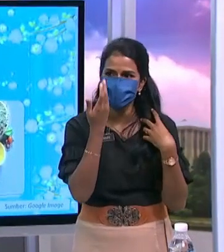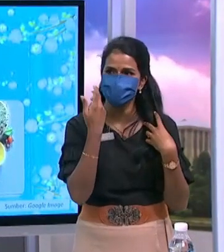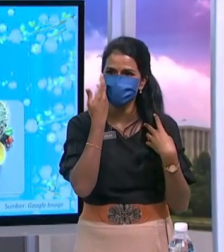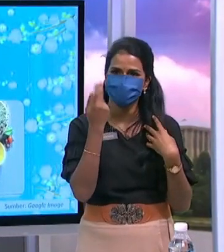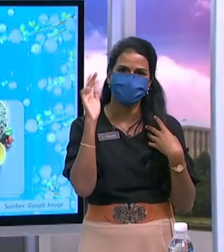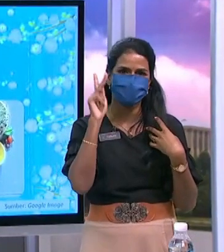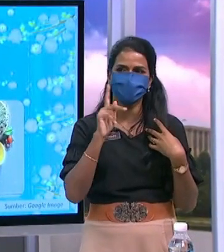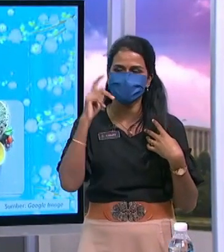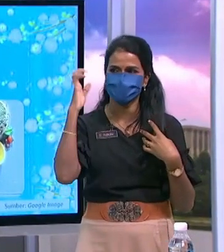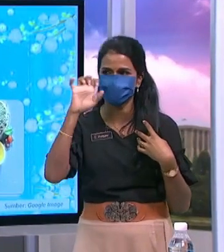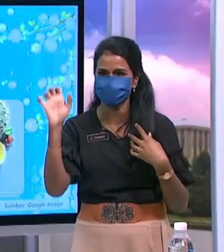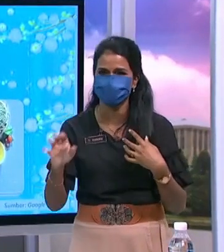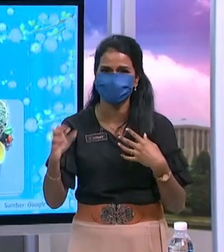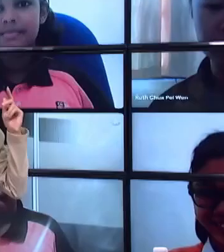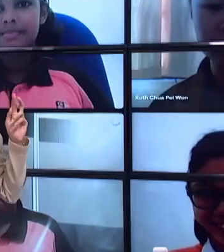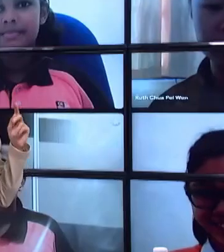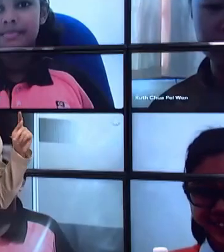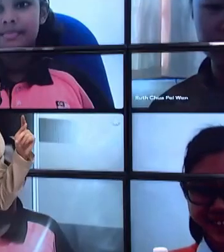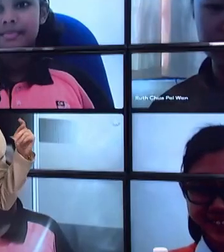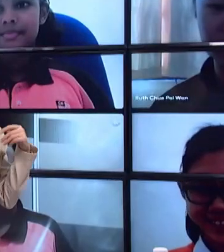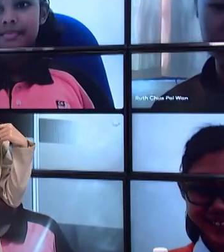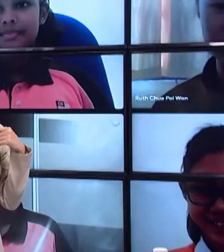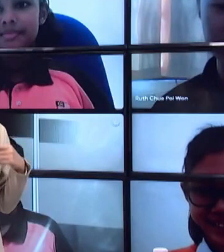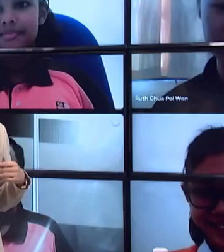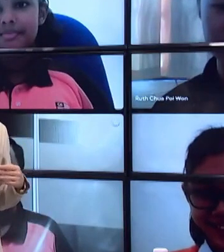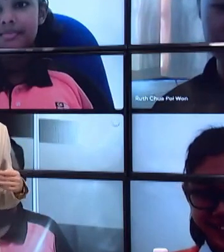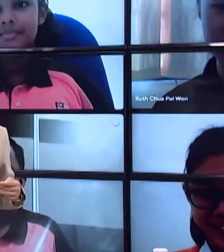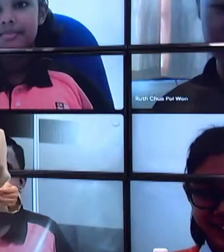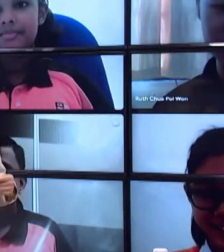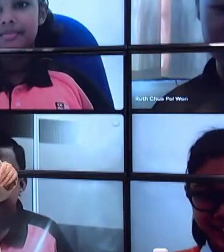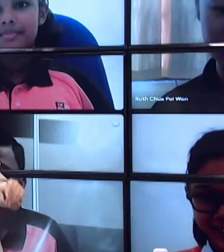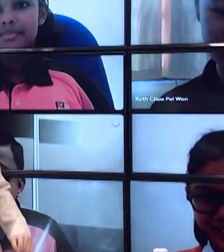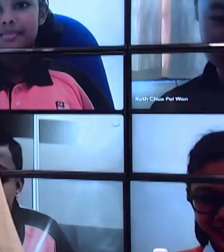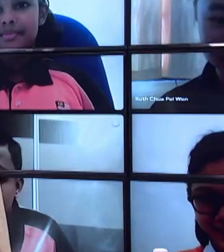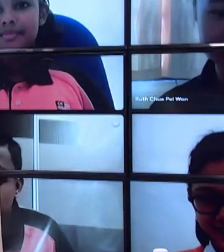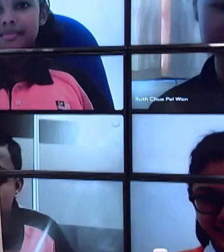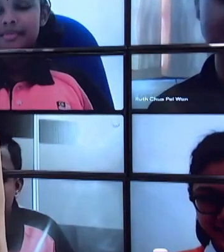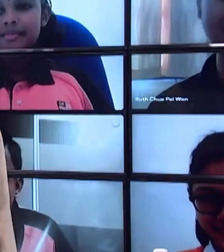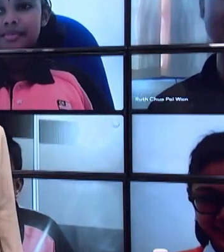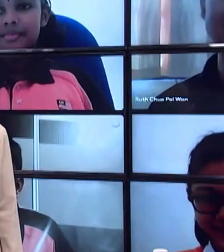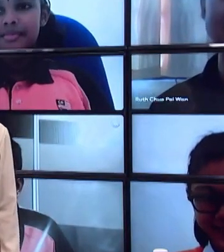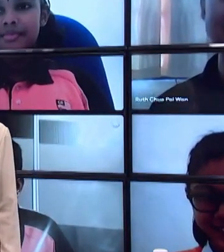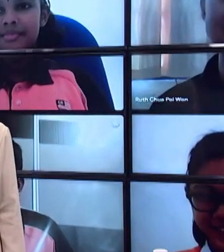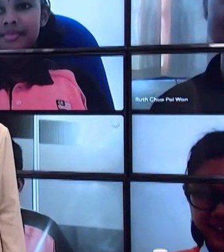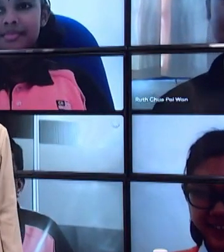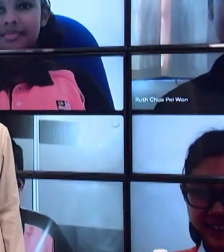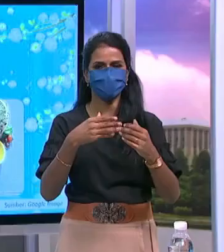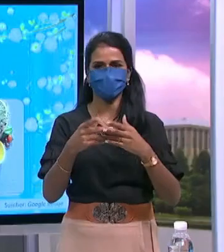Malu kakak Ellie. Malu saya cikgu? Malu macam ni. Malu. Malu kakak. Okey, tak apa. Tak apa.